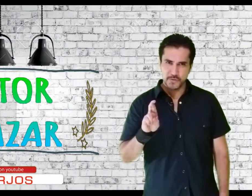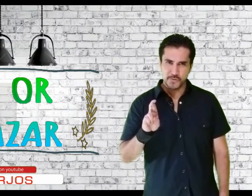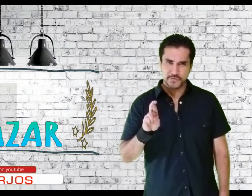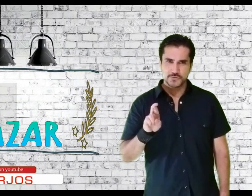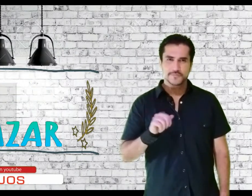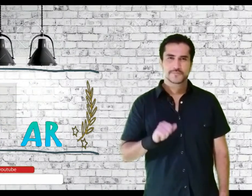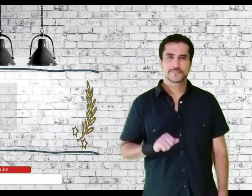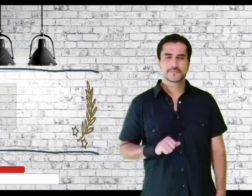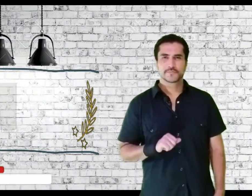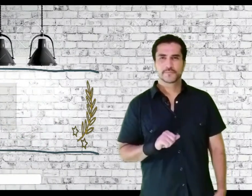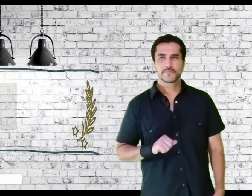amigo.